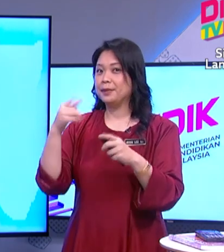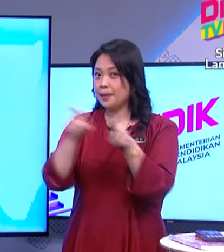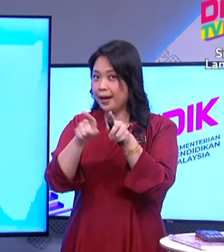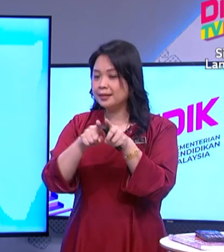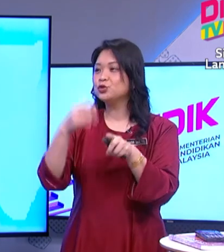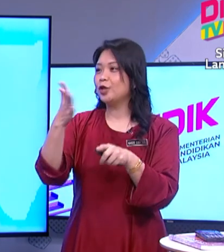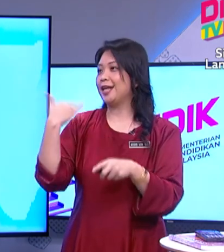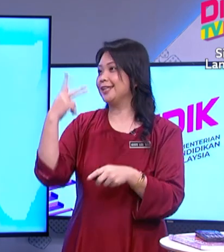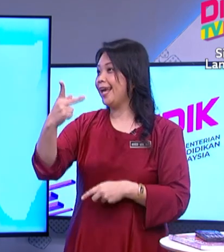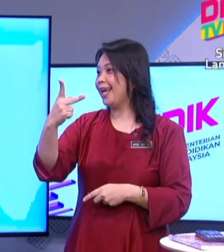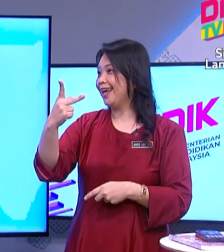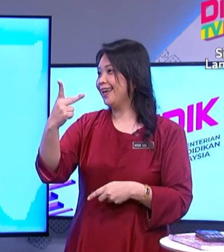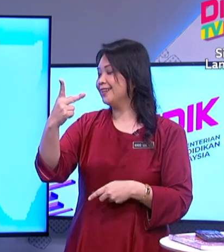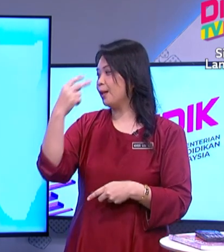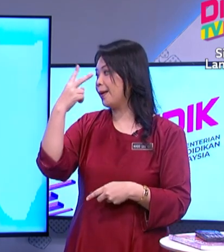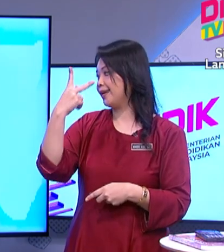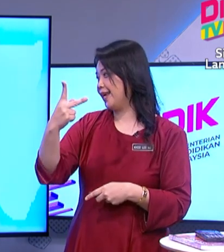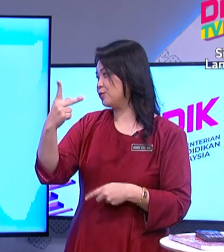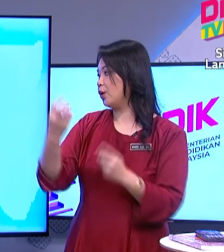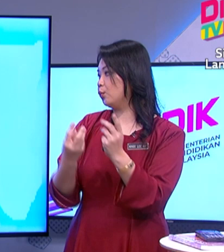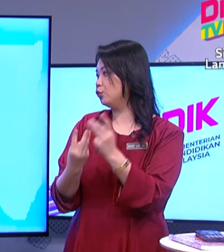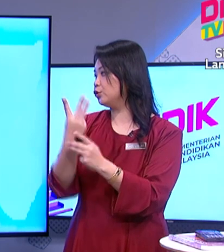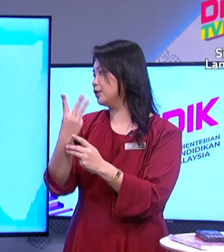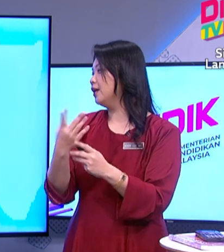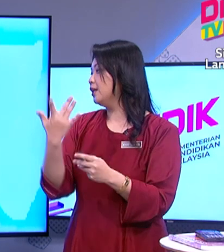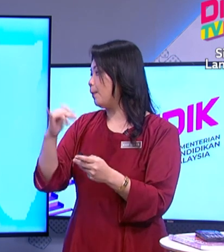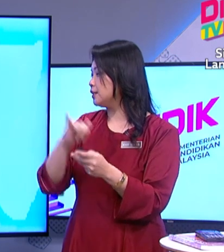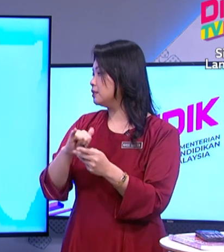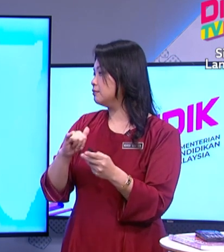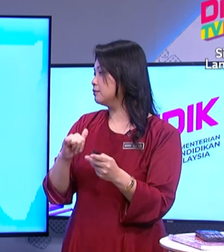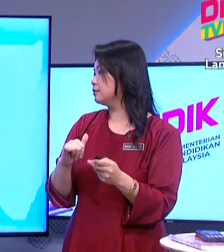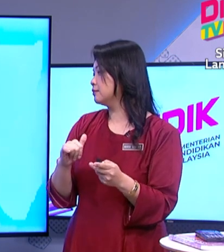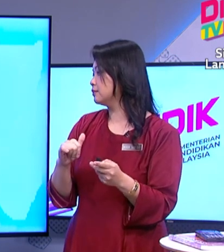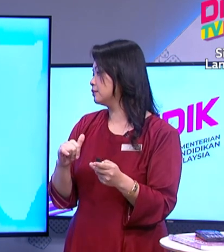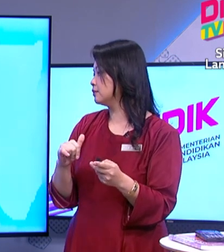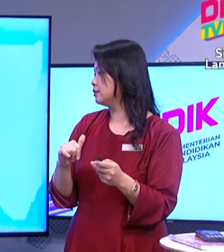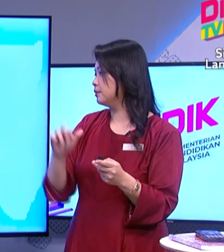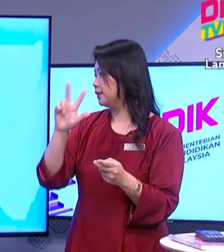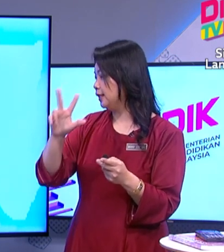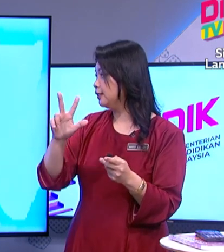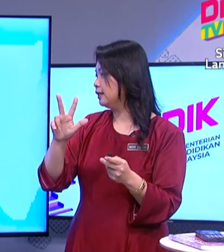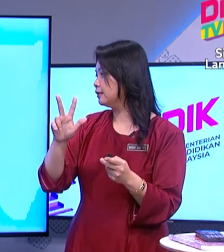ligabola88 take 6 pake sudah wujud lepas tu hai